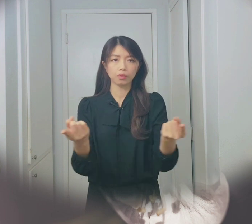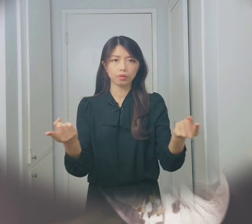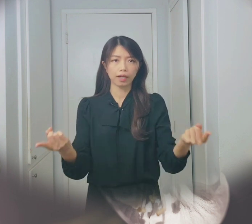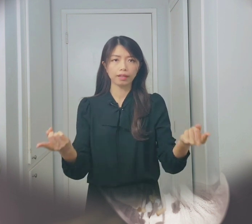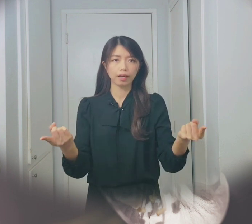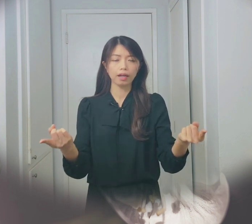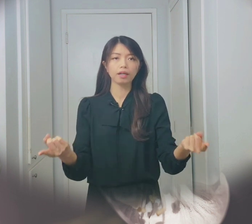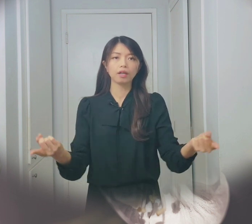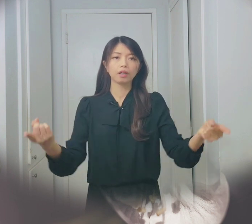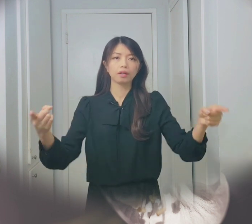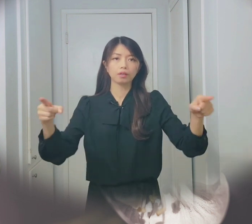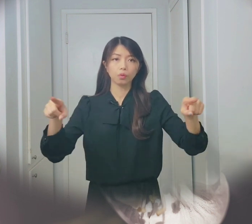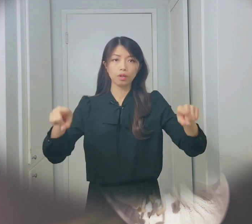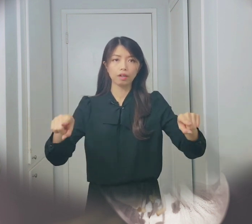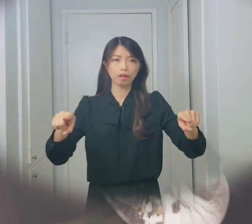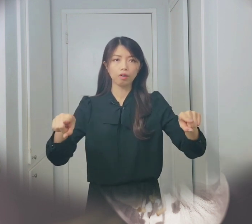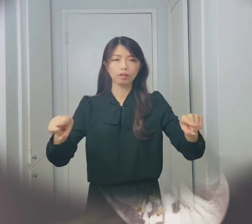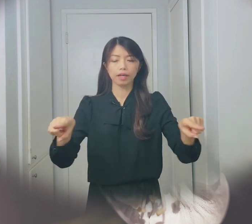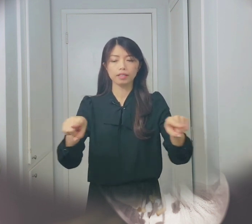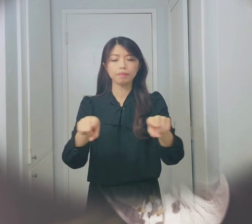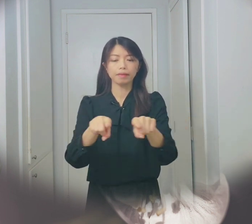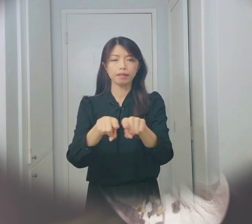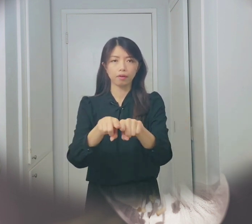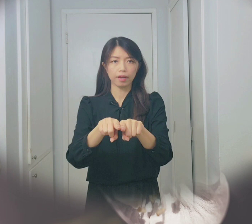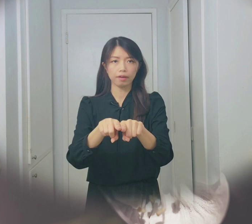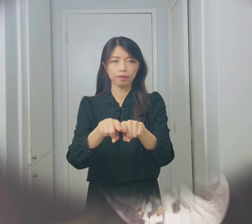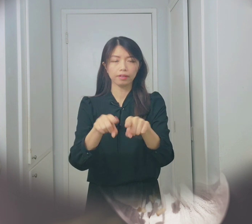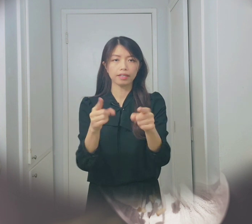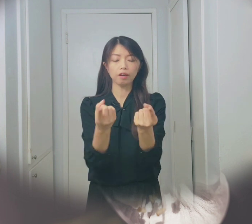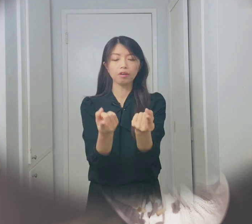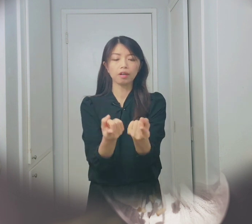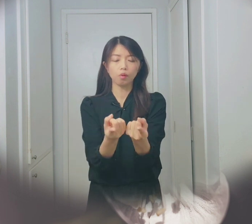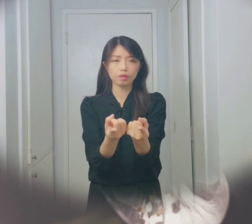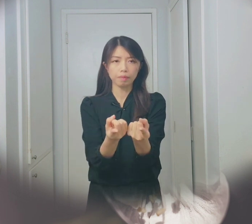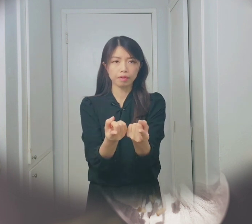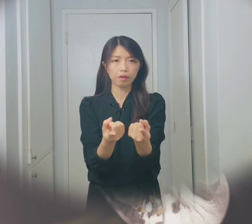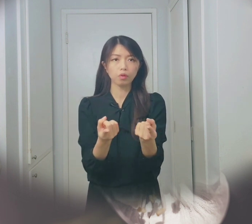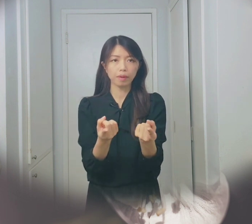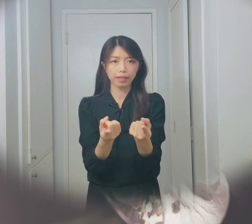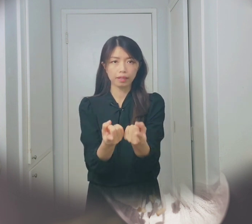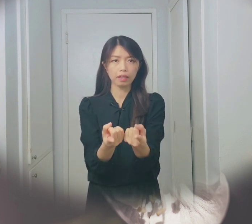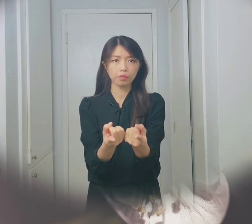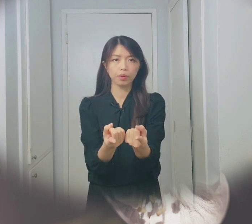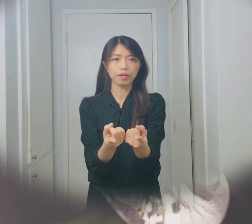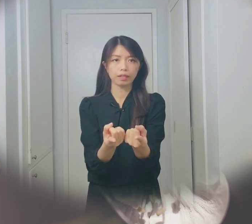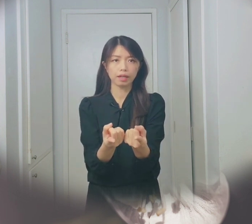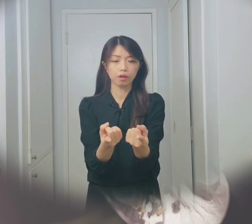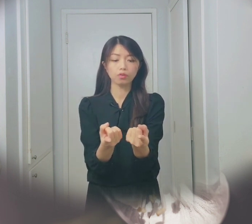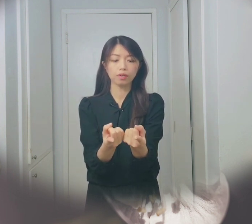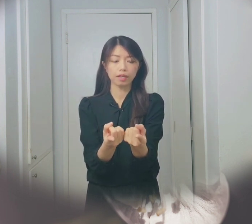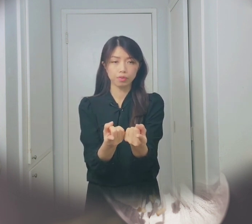밖으로 양쪽으로 나갔다가 돌려서 다시 만나는 거예요. 다시요. 검지만 펴서 손바닥이 위로